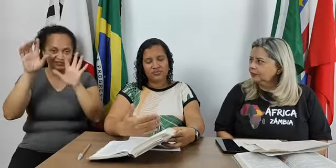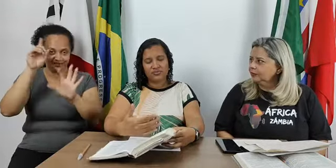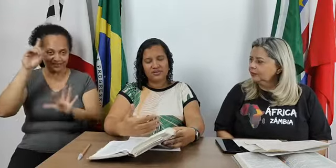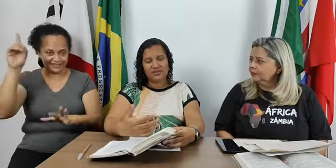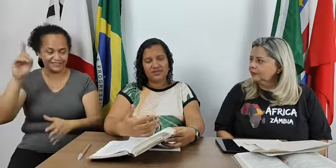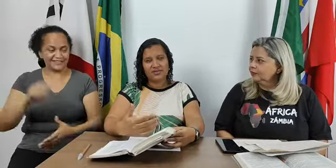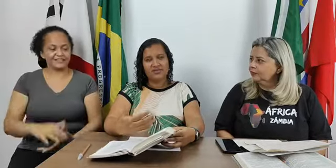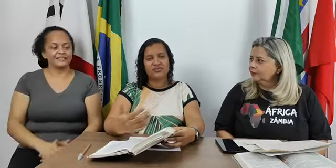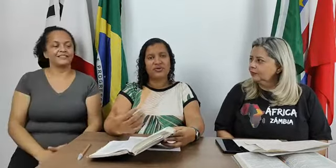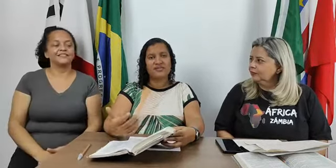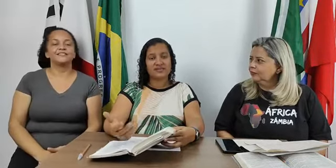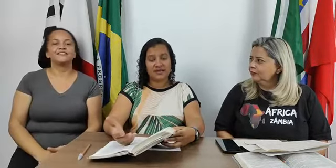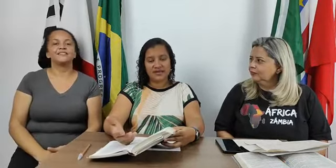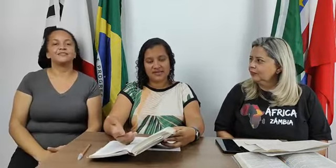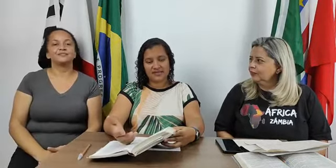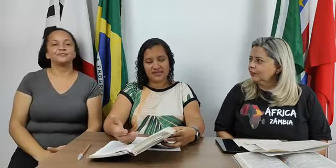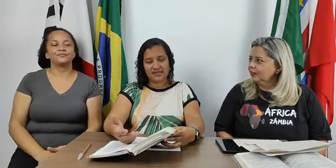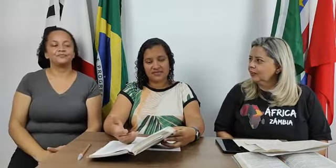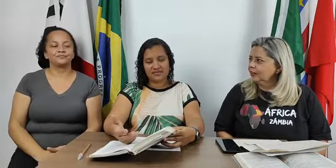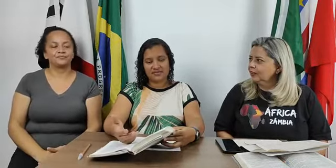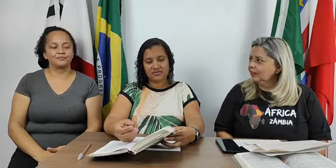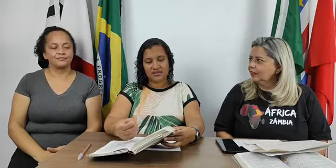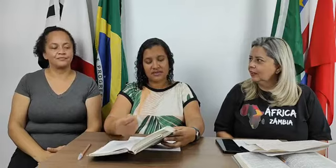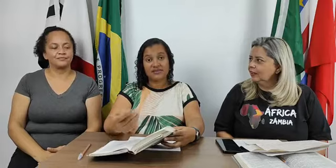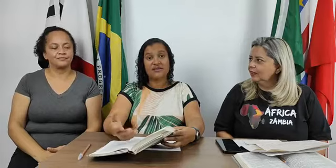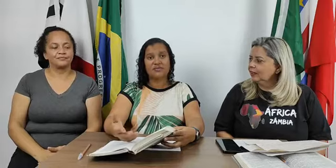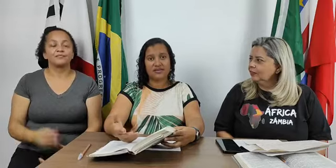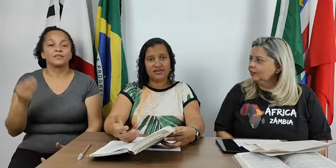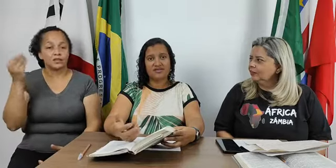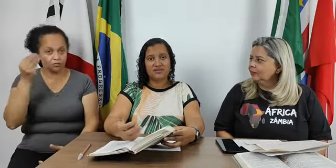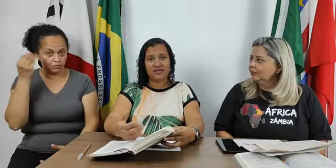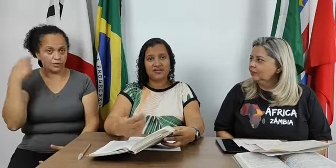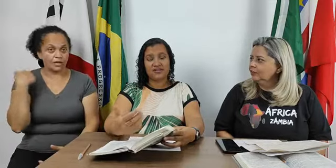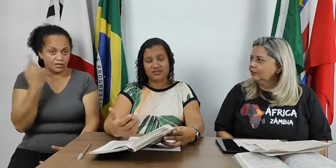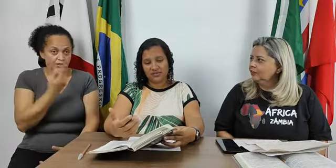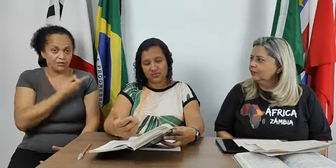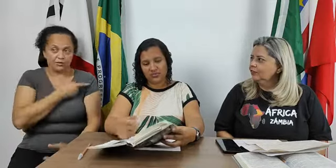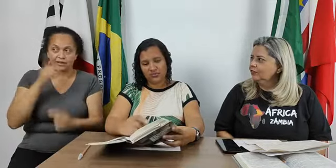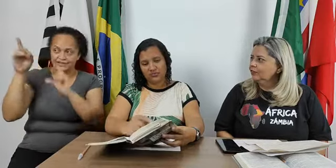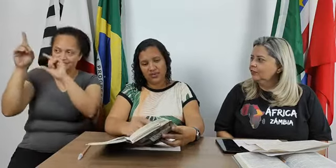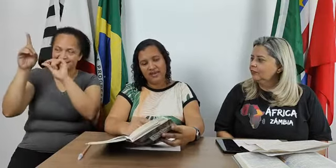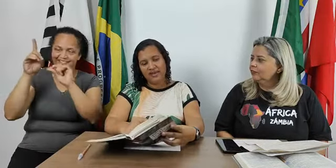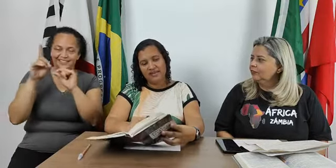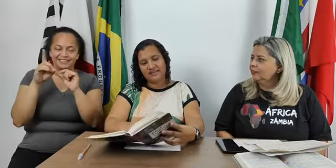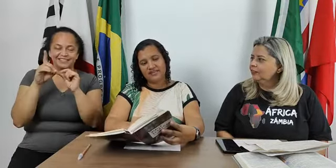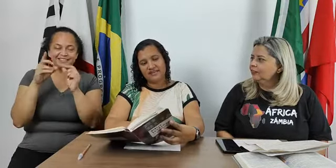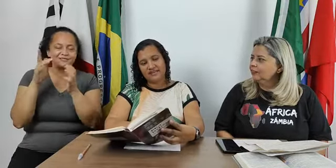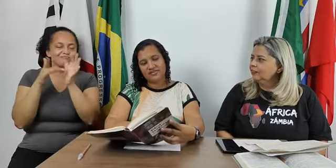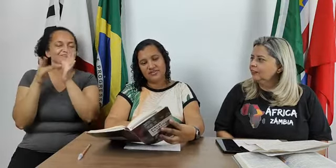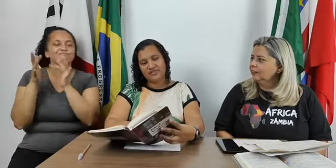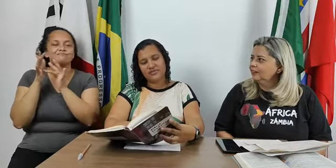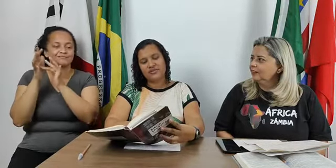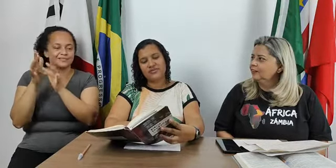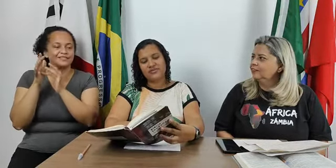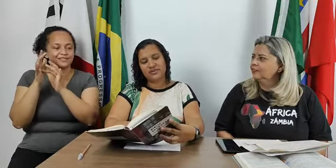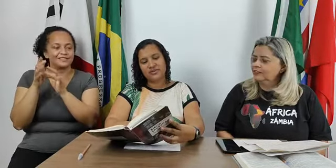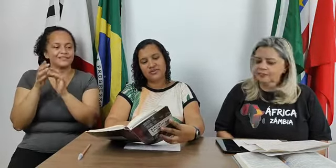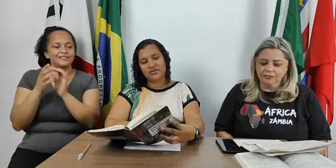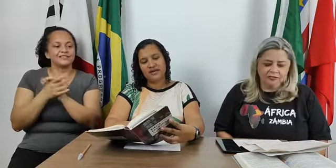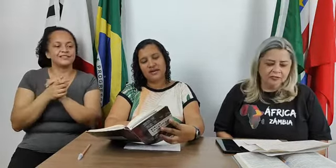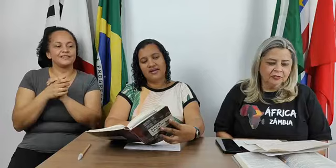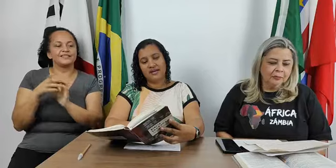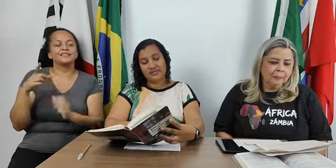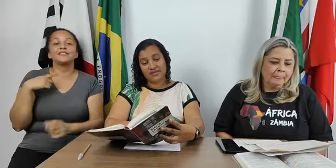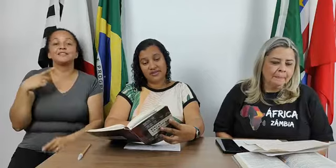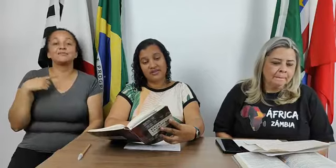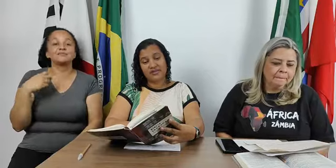tocou assim, né? Quando nós aceitamos a Cristo, né? Nós nascemos de novo. Essa eternidade aqui do versículo 3,